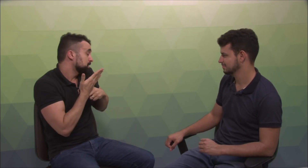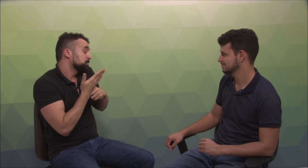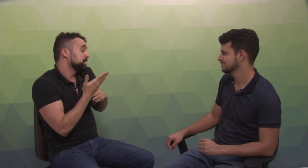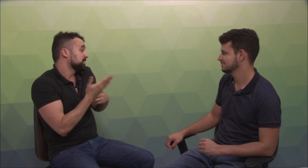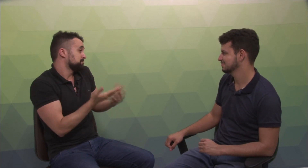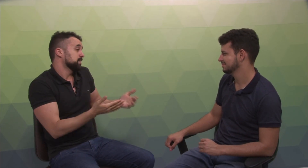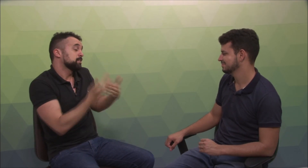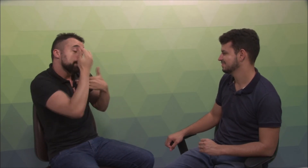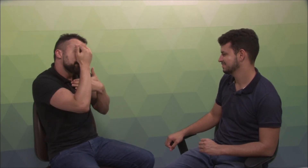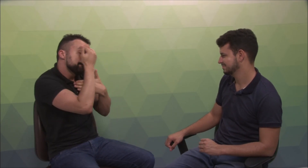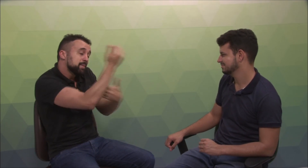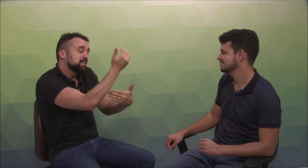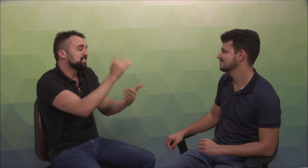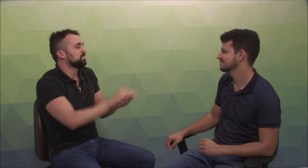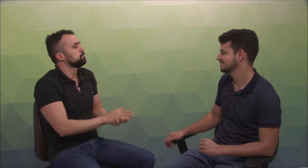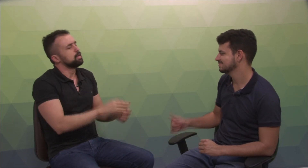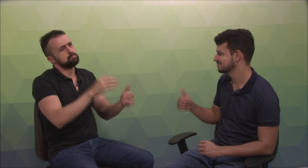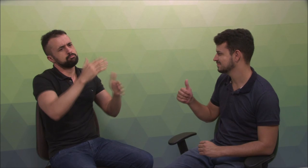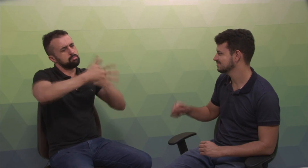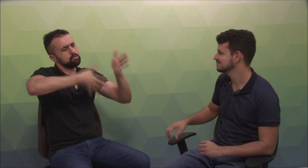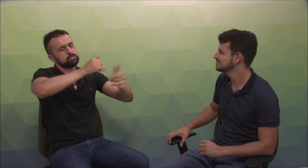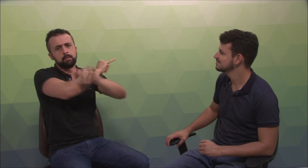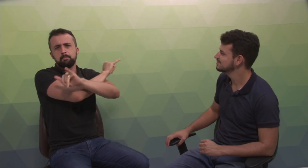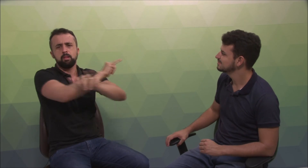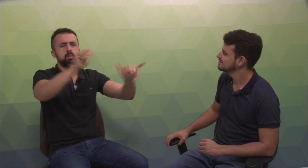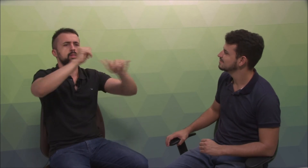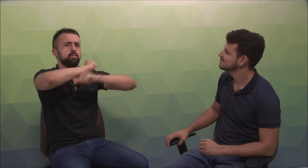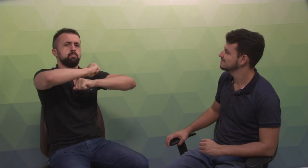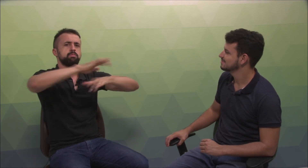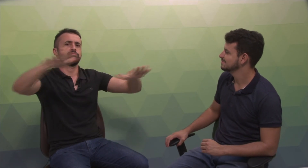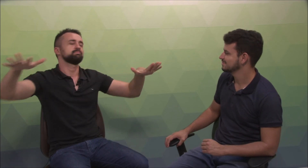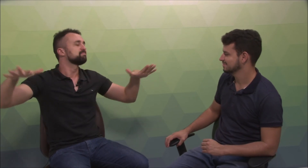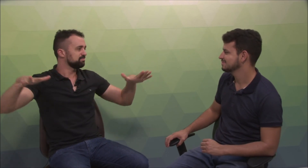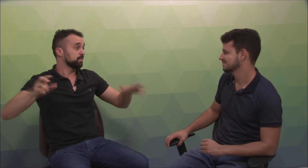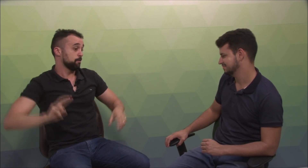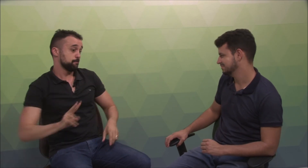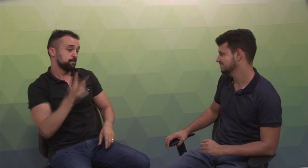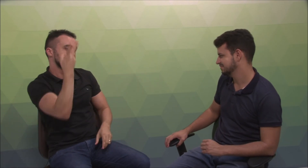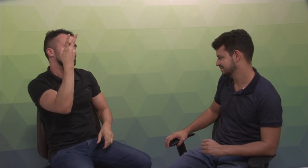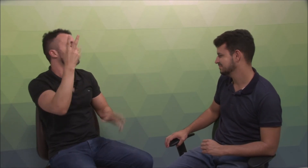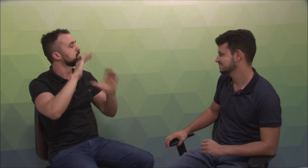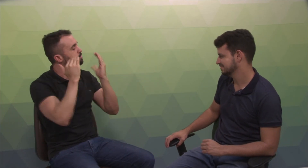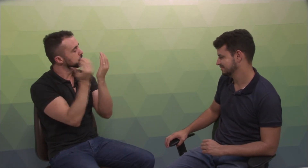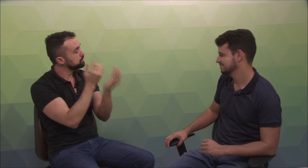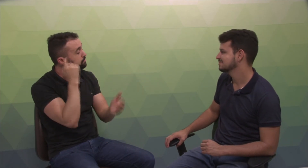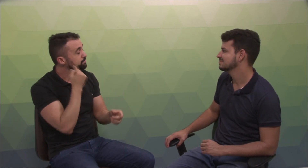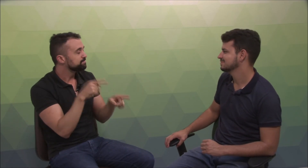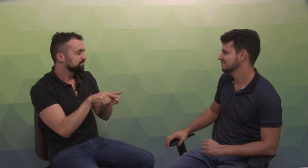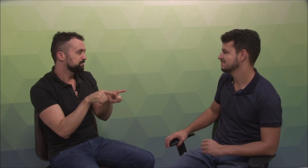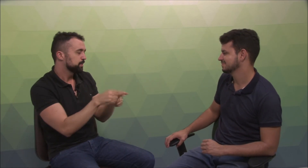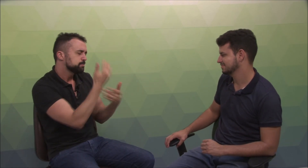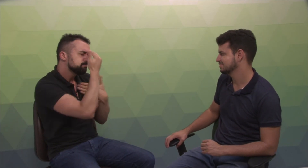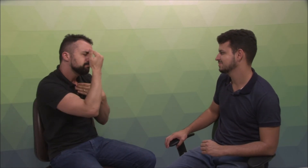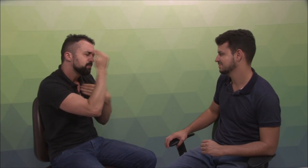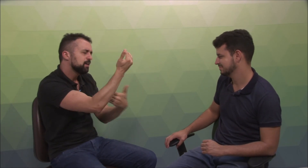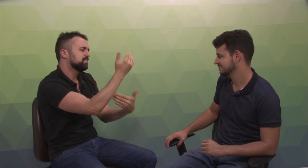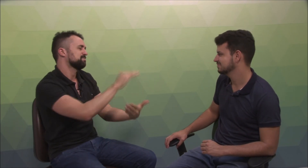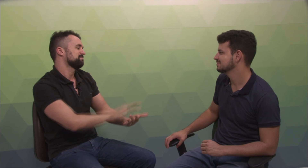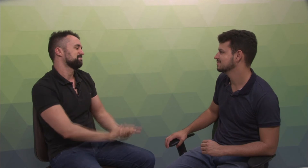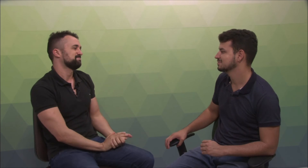que sempre Gabriel nos ajuda, nos apoia. Né? E a língua de sinais precisa ser difundida e valorizada, assim como a comunidade surda.